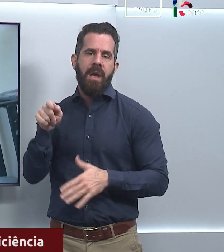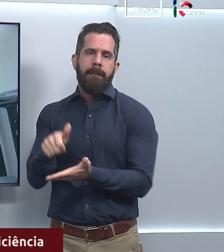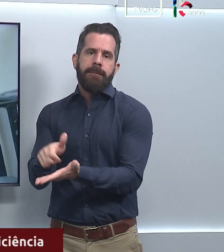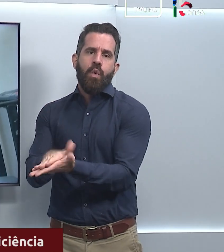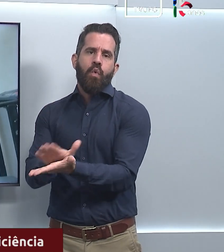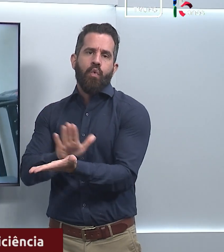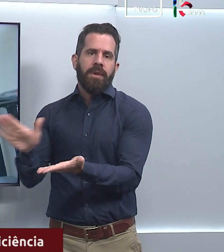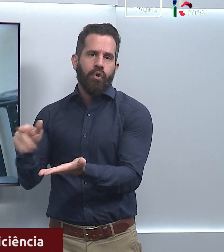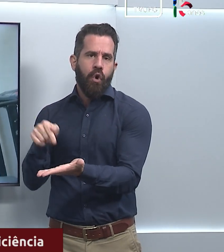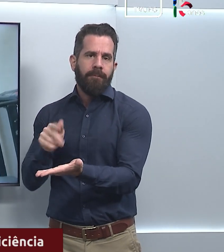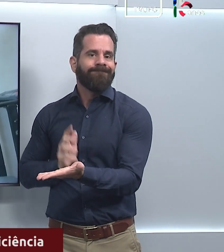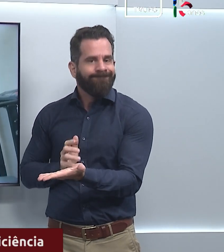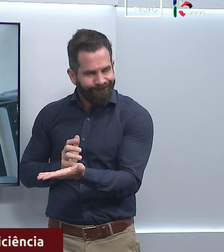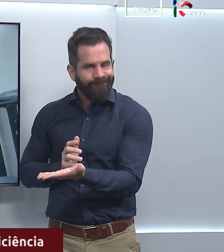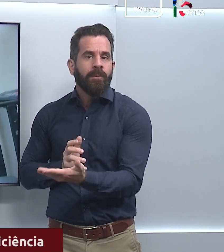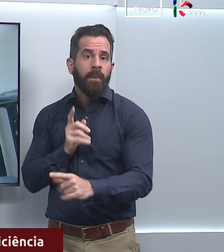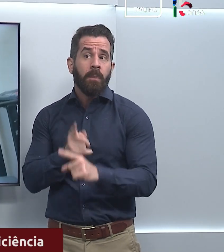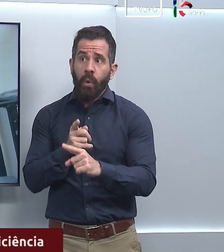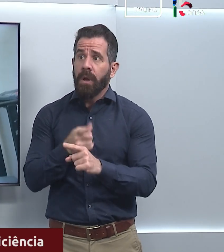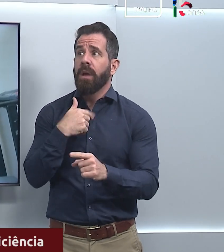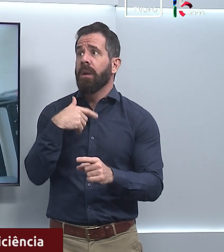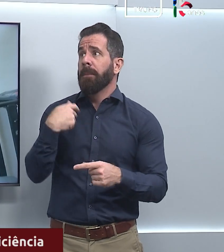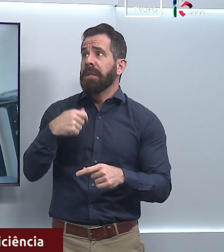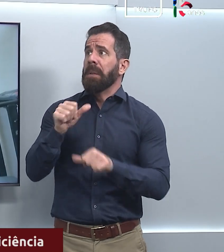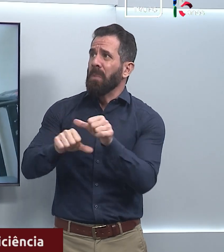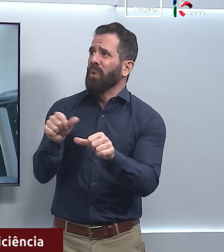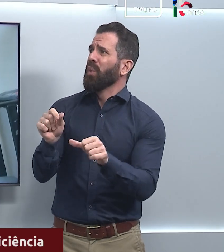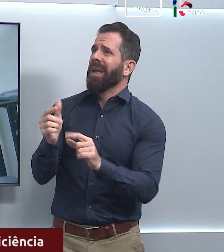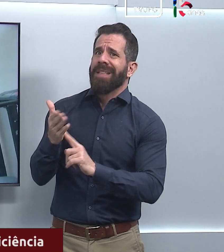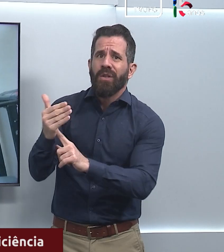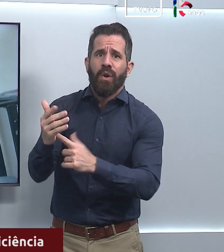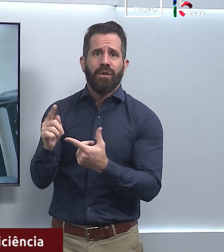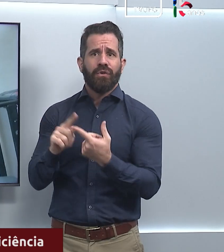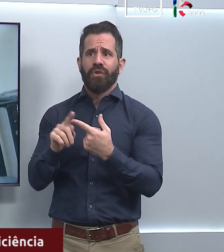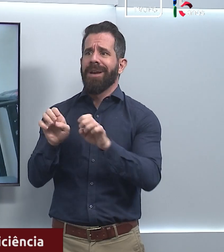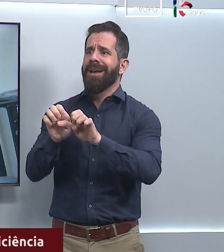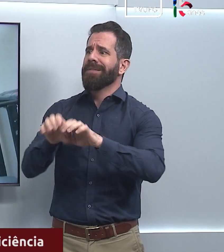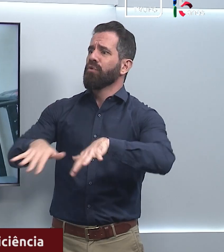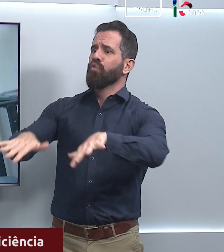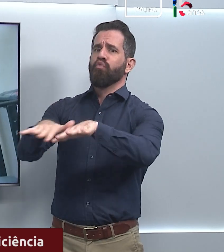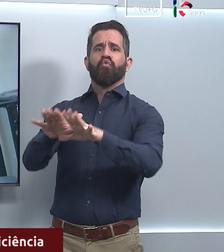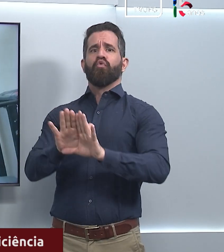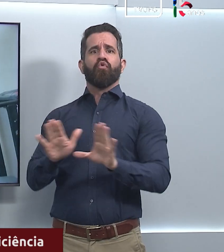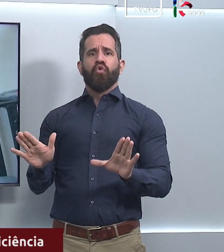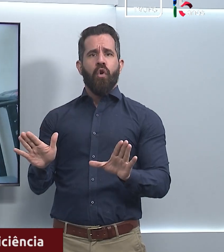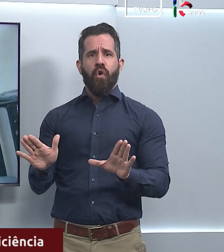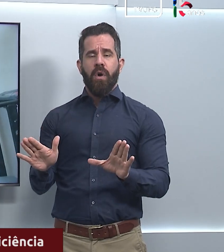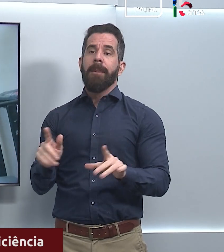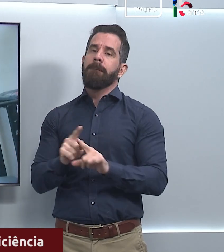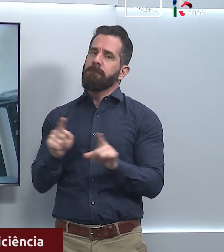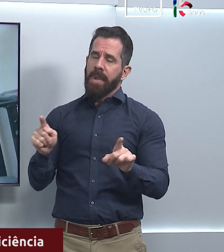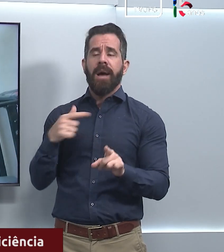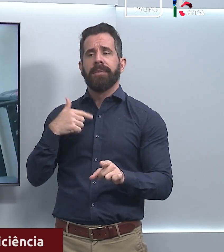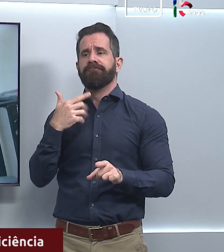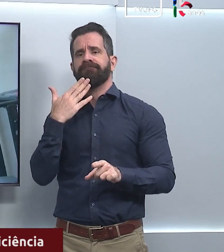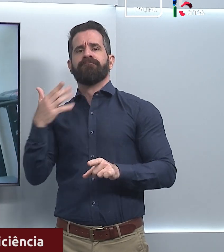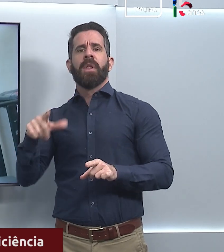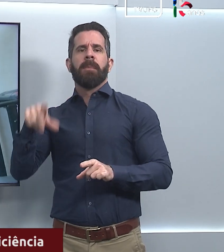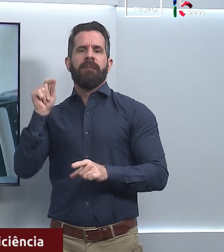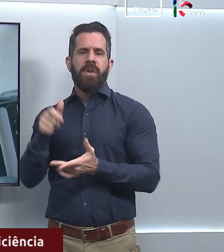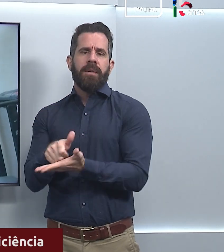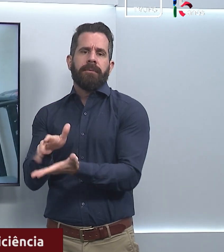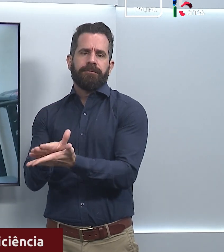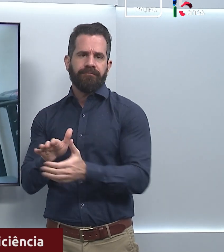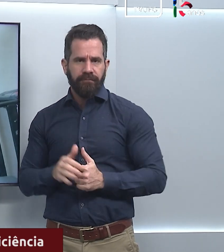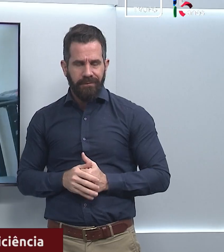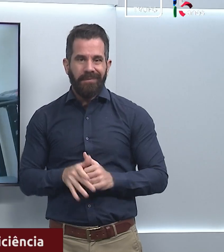tecnológico e na própria arquitetura, né? Então, o capacitismo, como é que a gente muda? Porque é uma espécie de